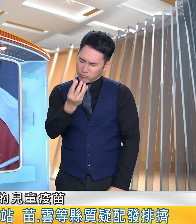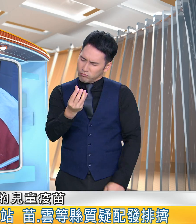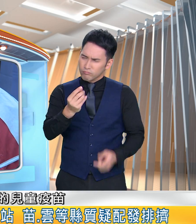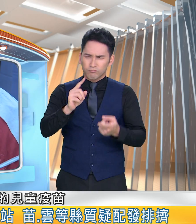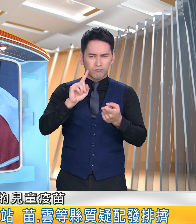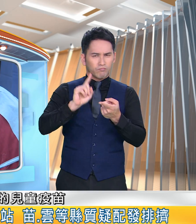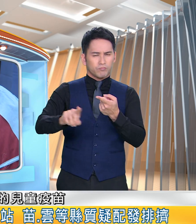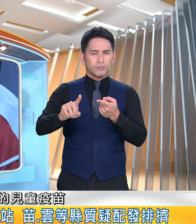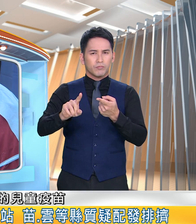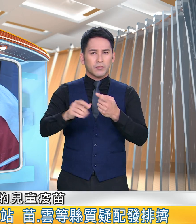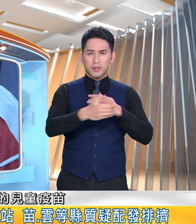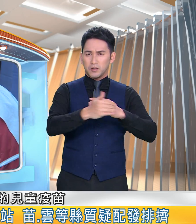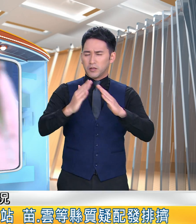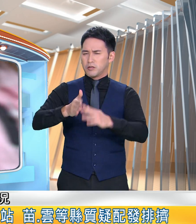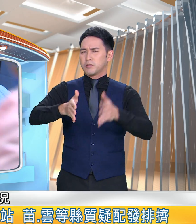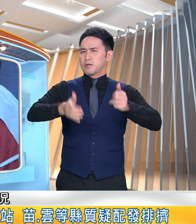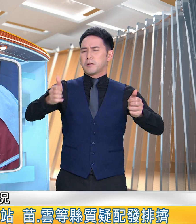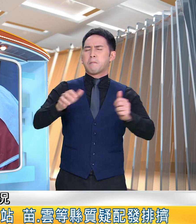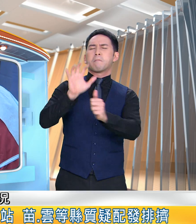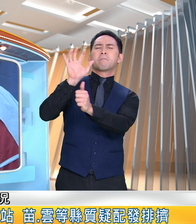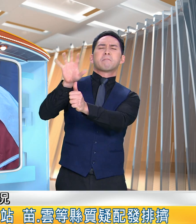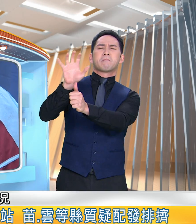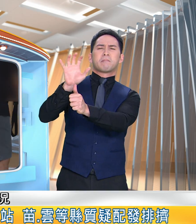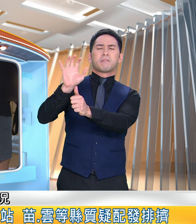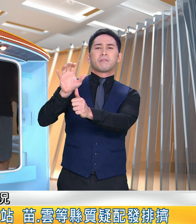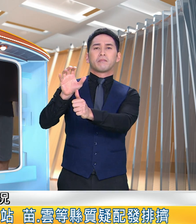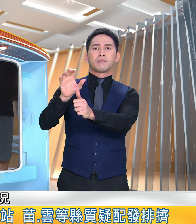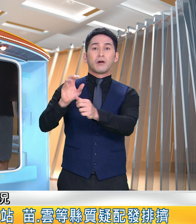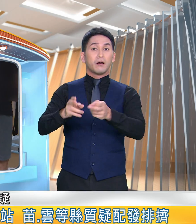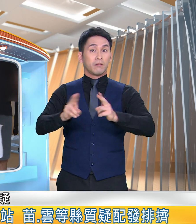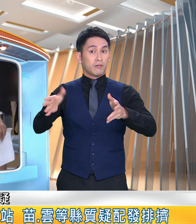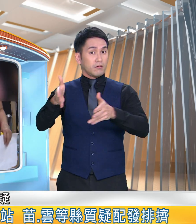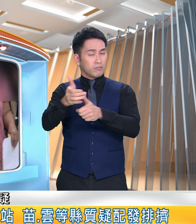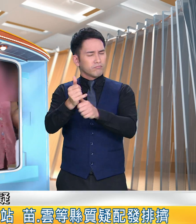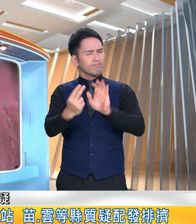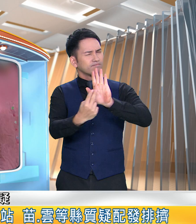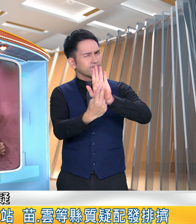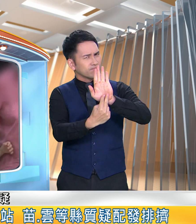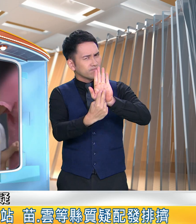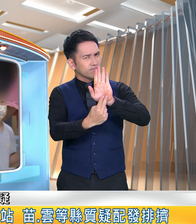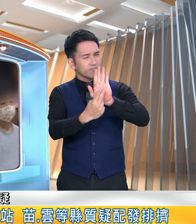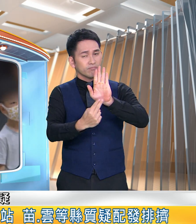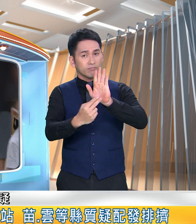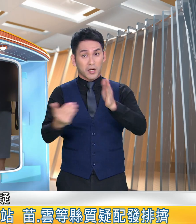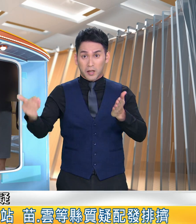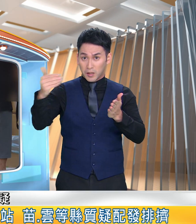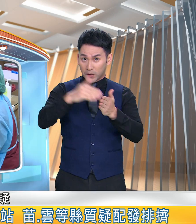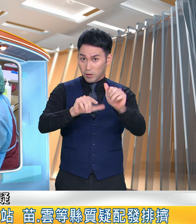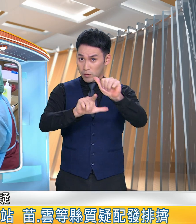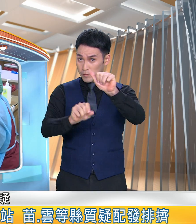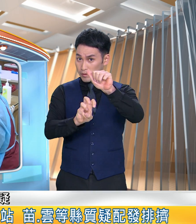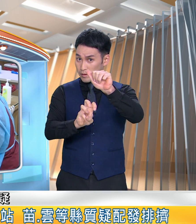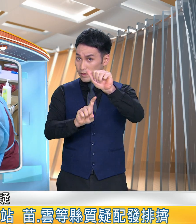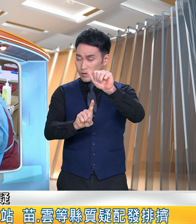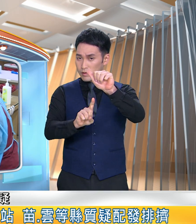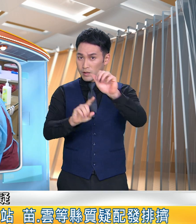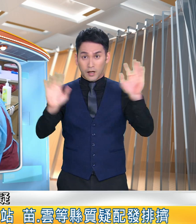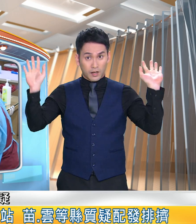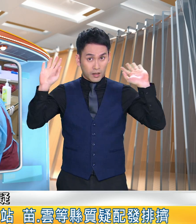疫苗有出现了短少的情况，县市首长提出质疑，而指挥